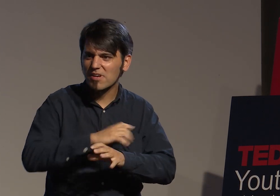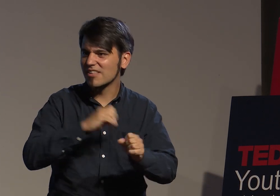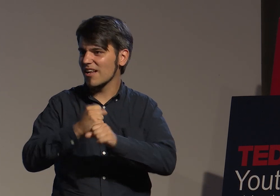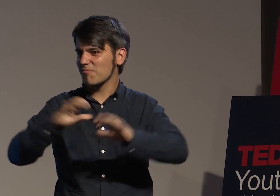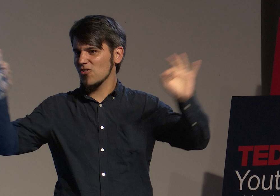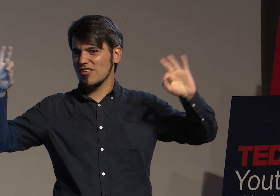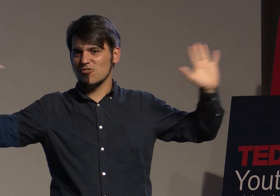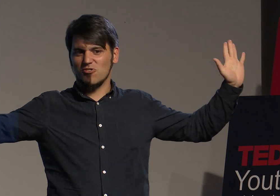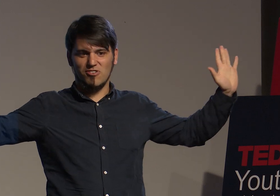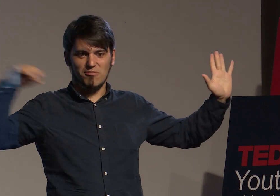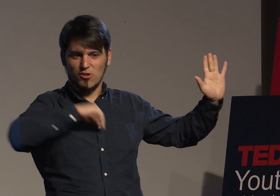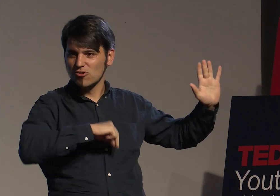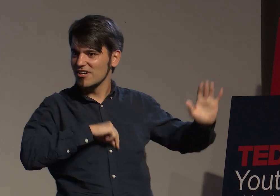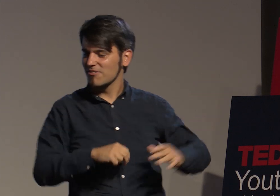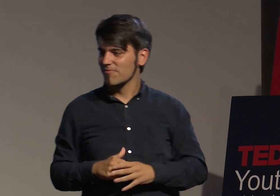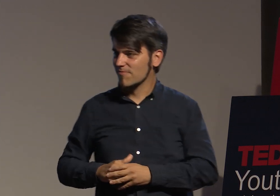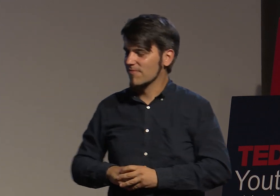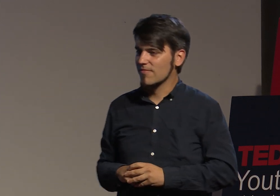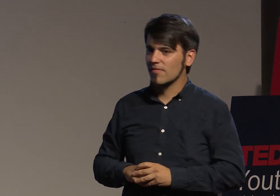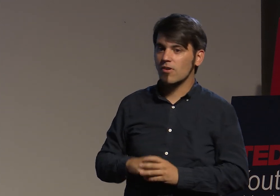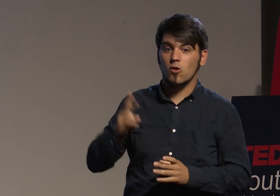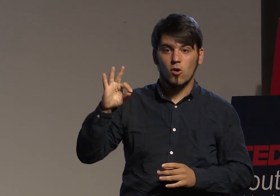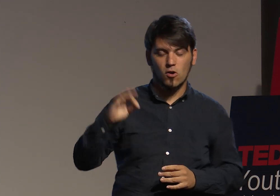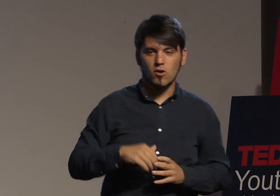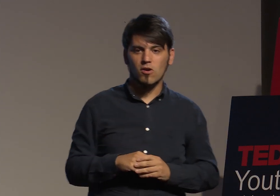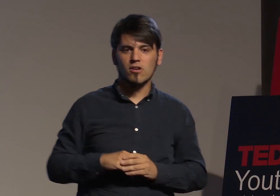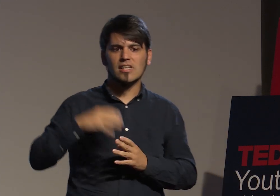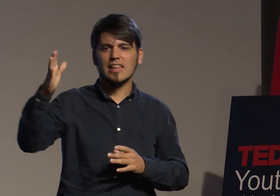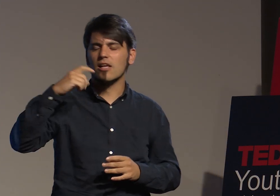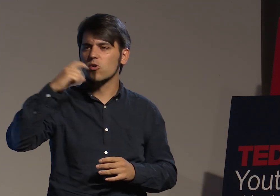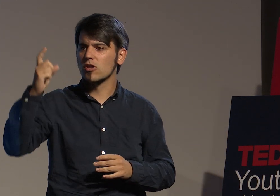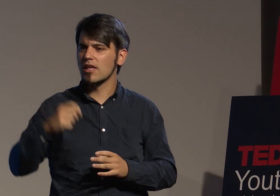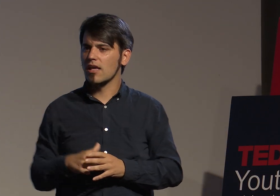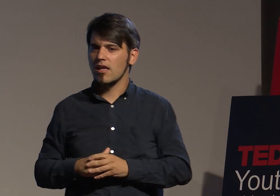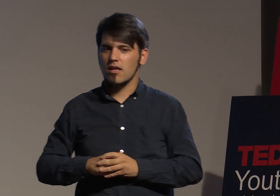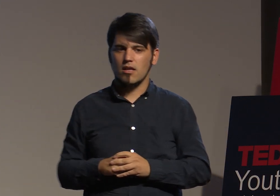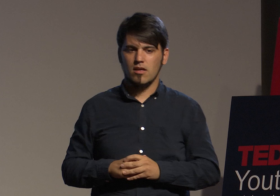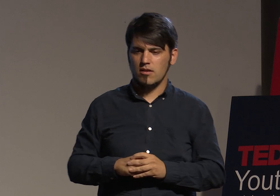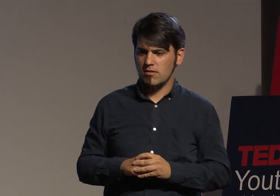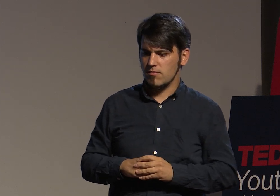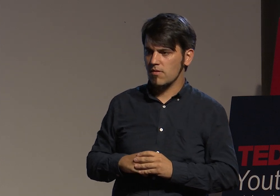да полагам усилия, получавам едни пари. Но след няколко години,